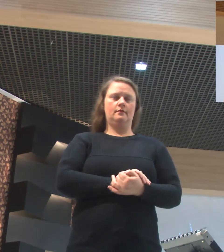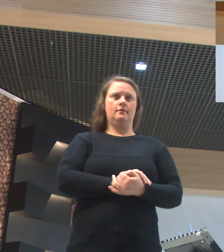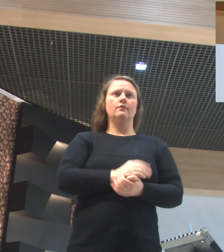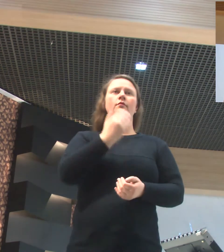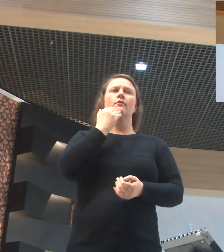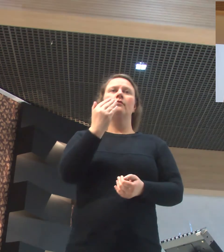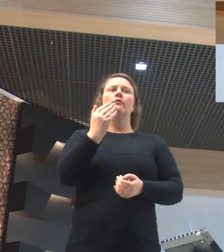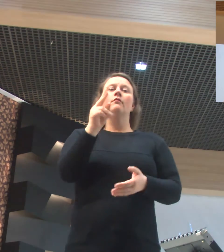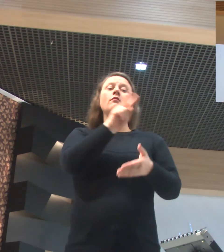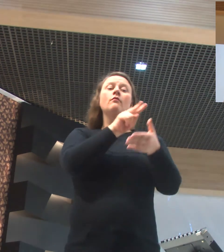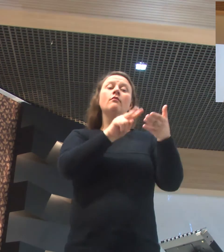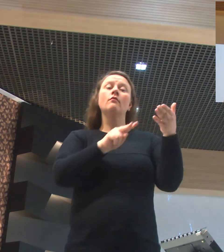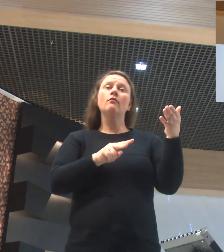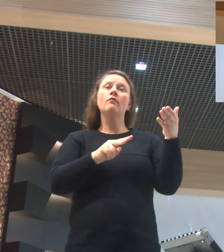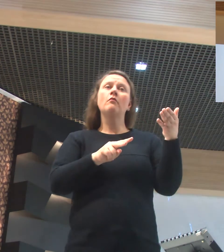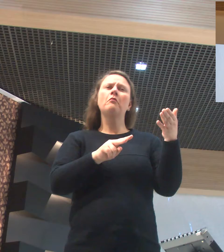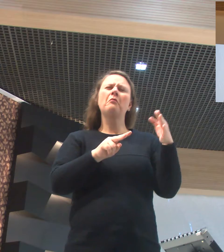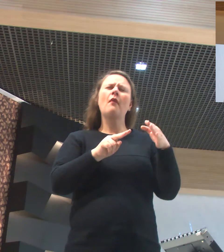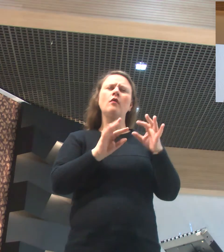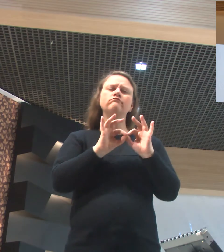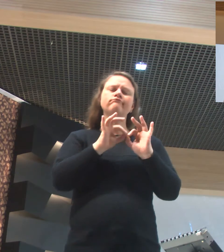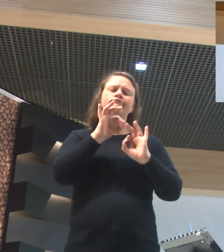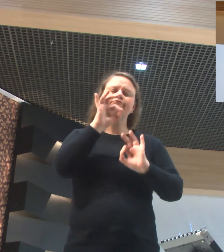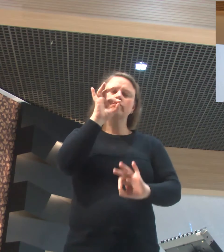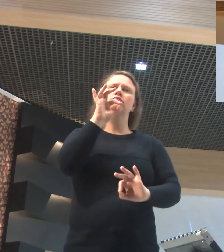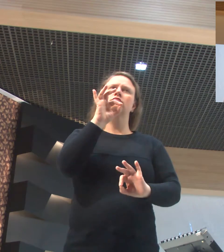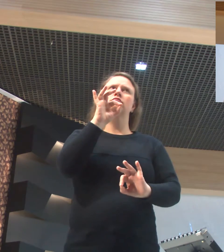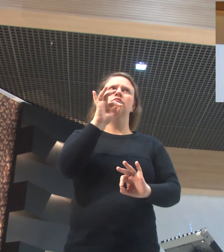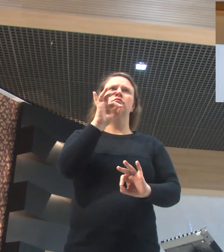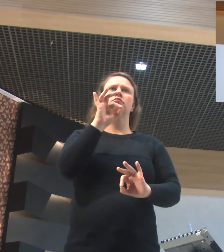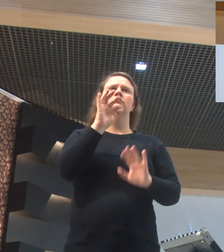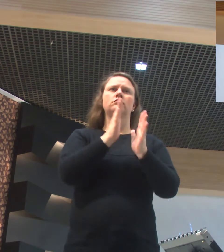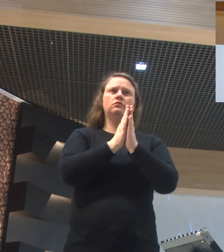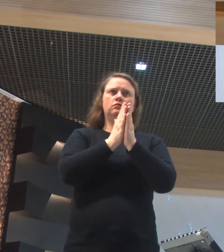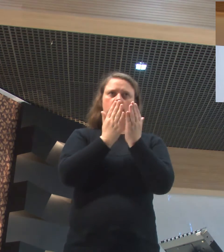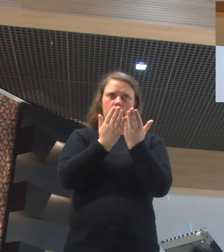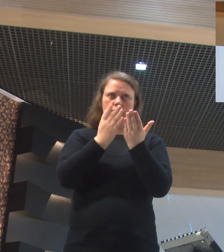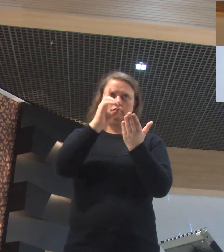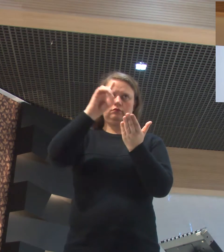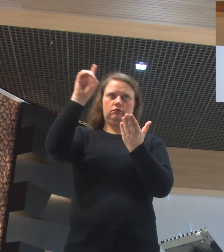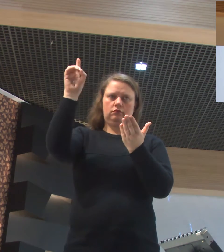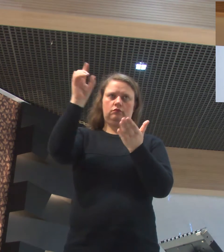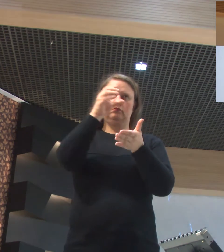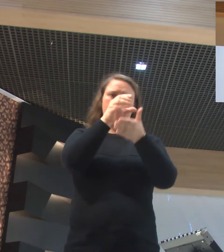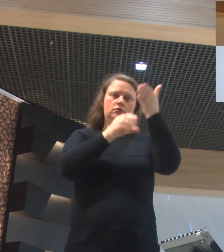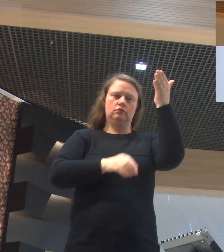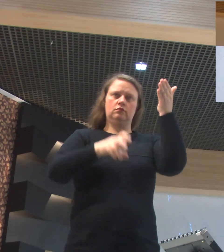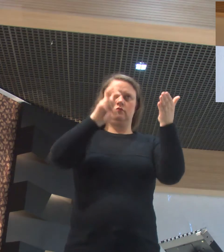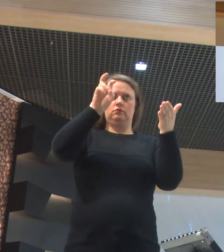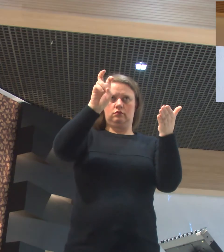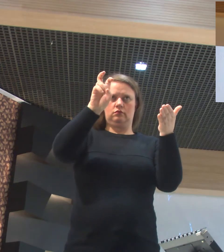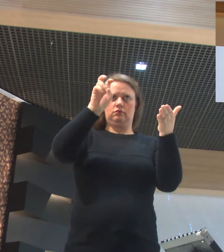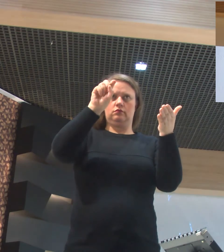você leia mais do que os 5:20, certo? Vamos abrir a palavra de Deus em Mateus, lá